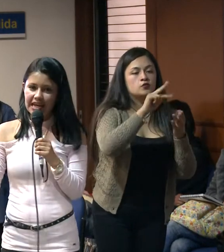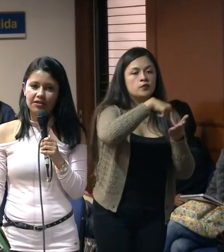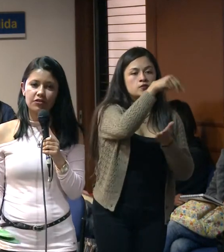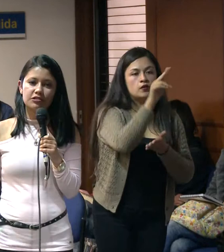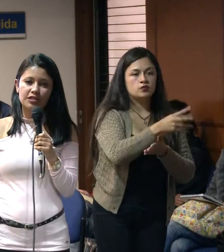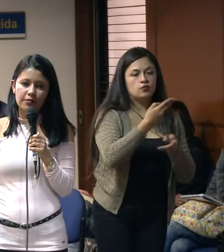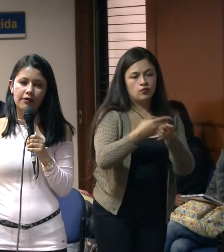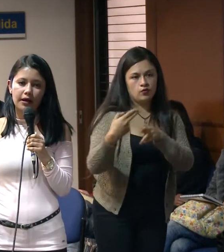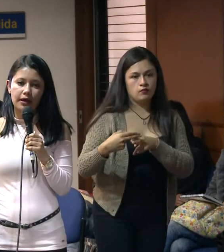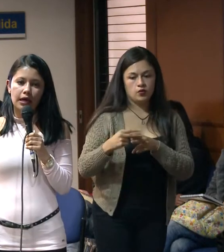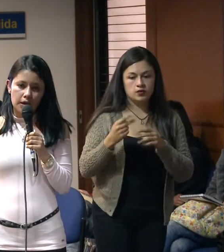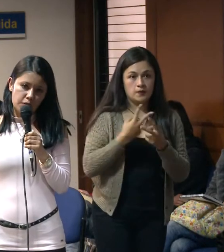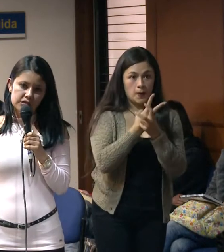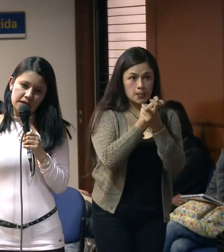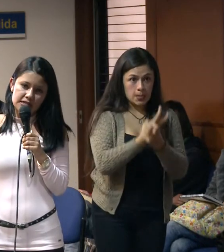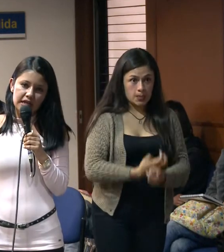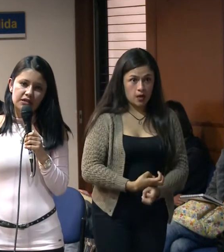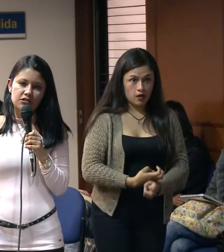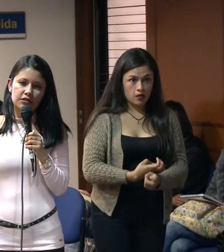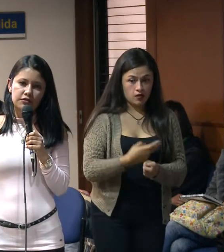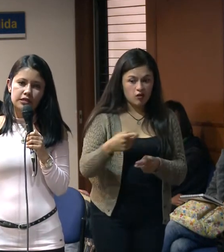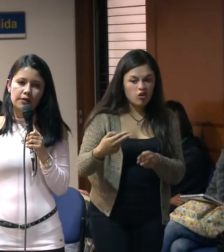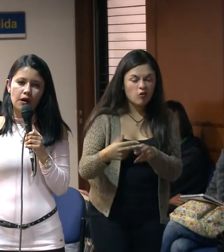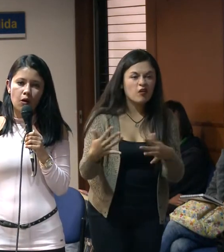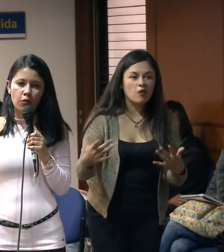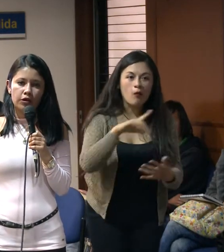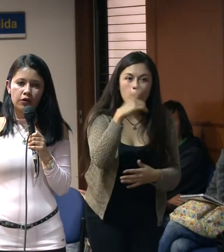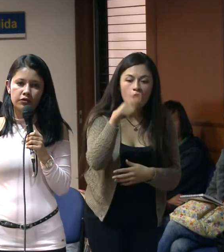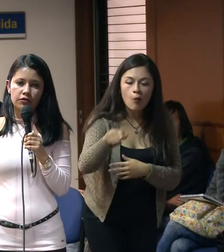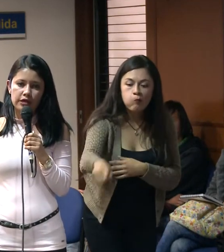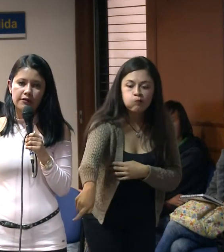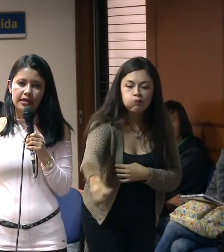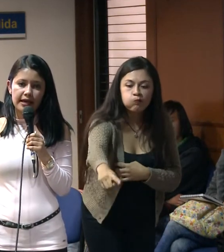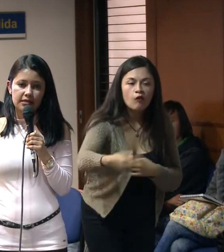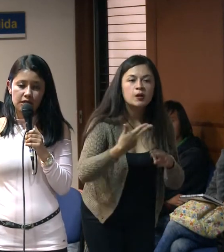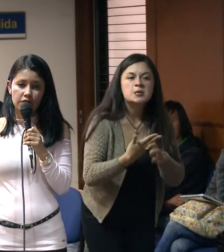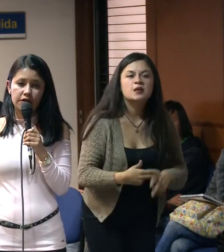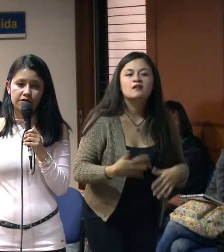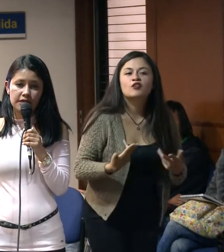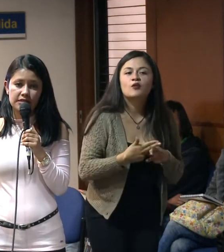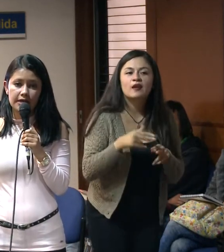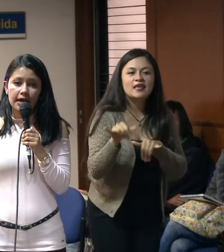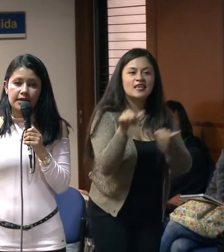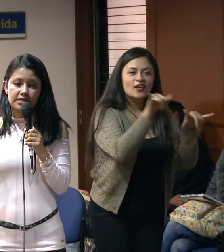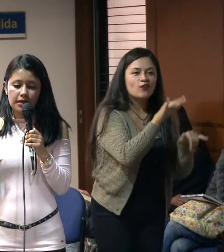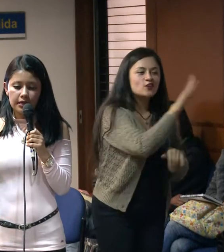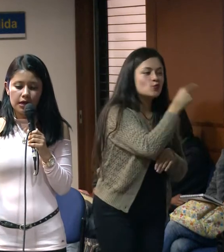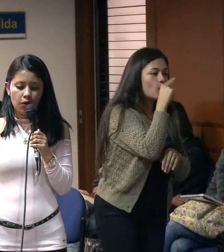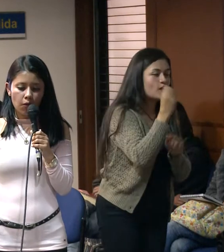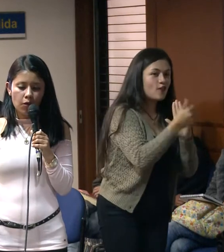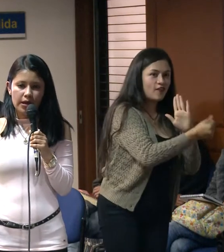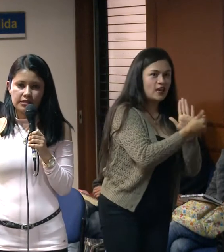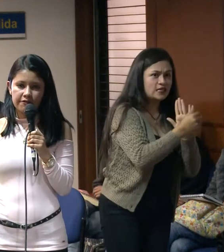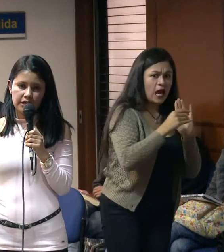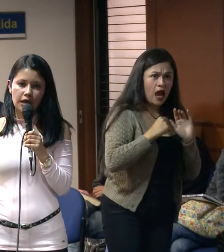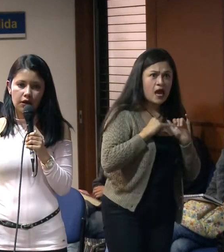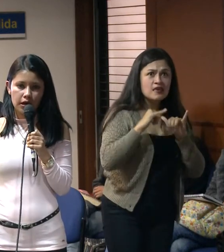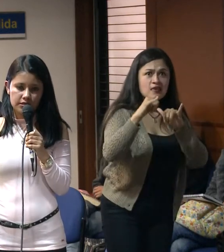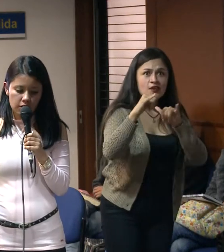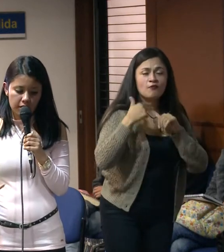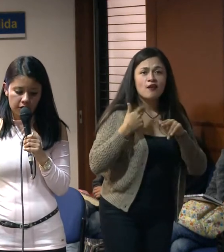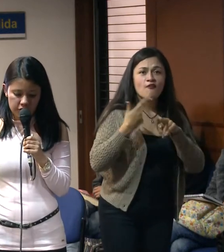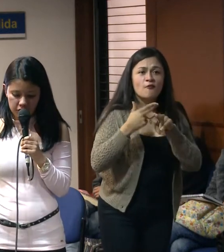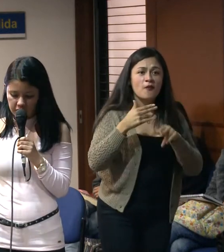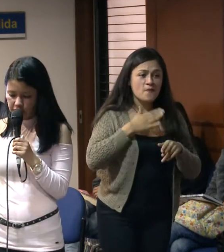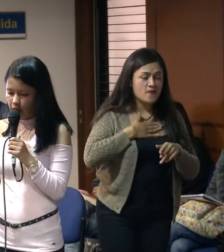El esqueleto no se llamaba, pues, esqueleto, sino se llamaba como uno de los niños de habilidades, y los niños así se sentían como más afín